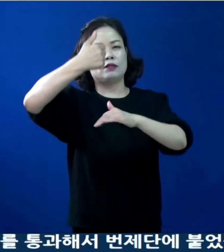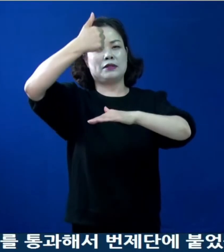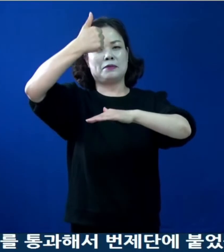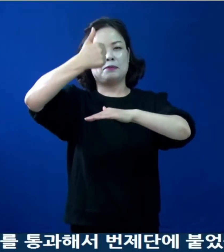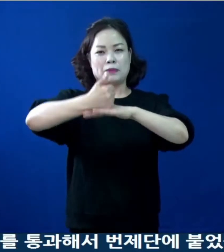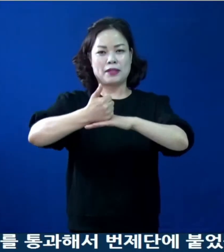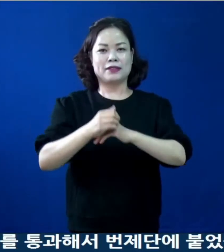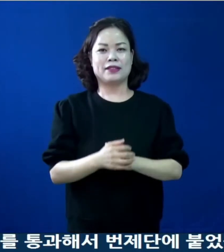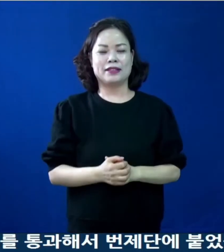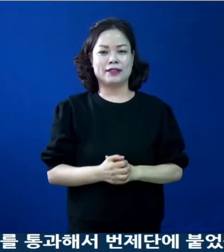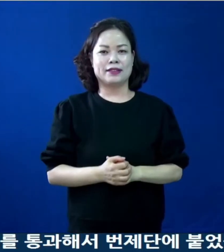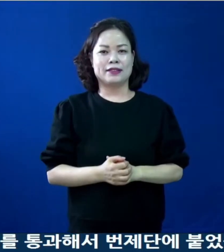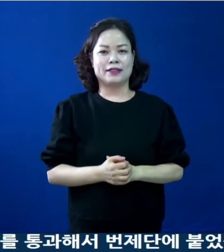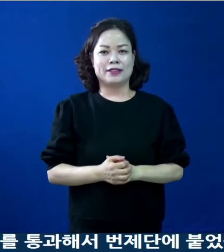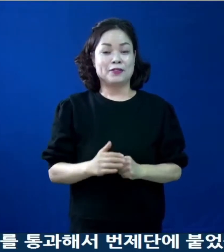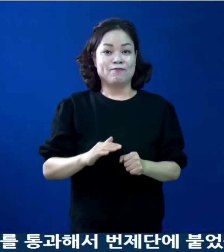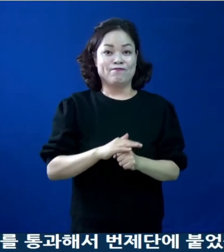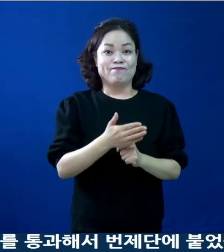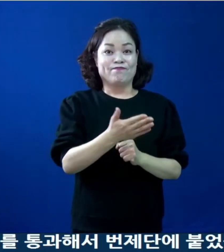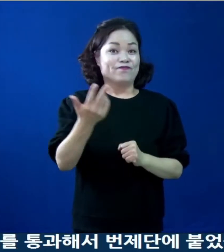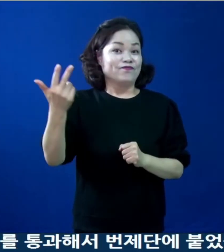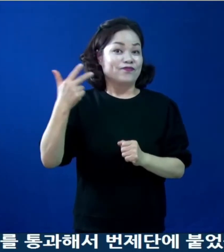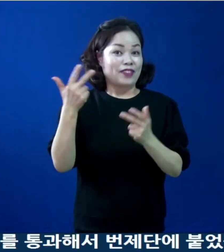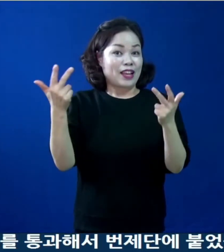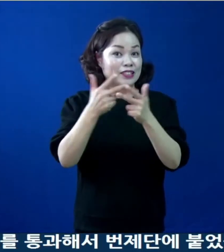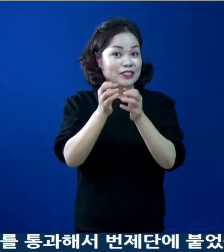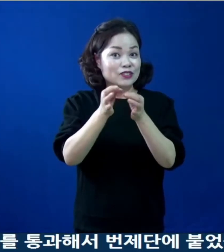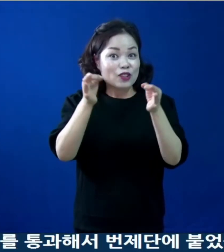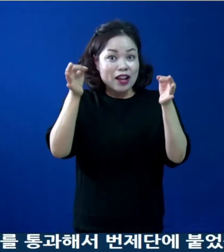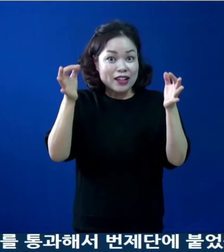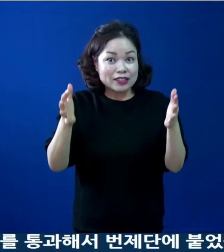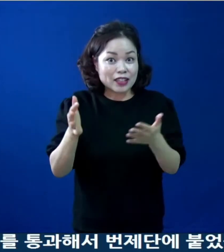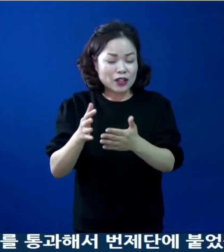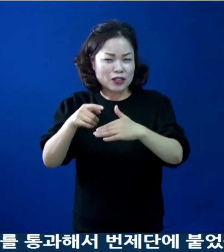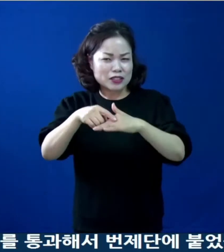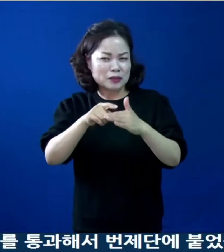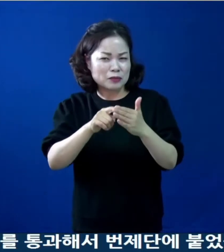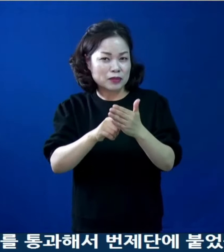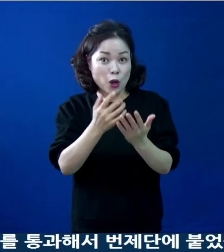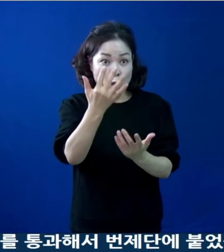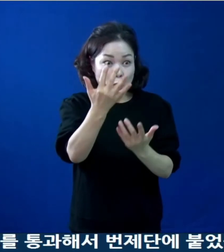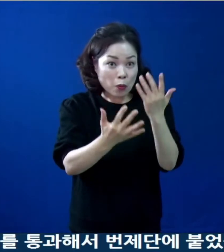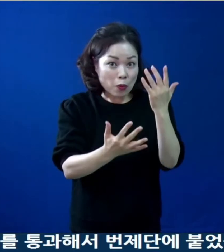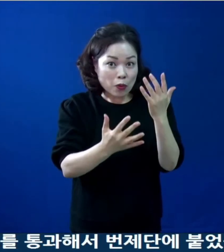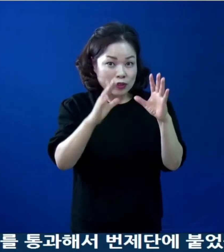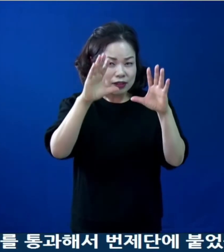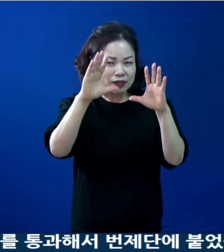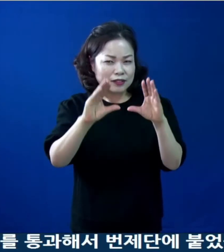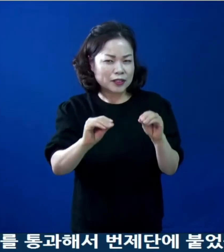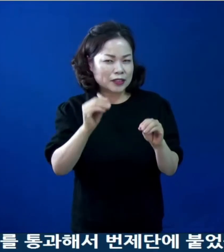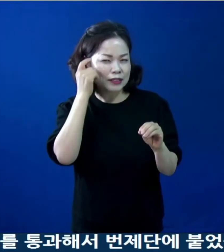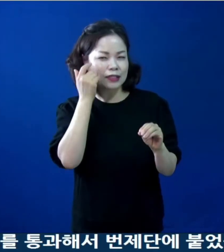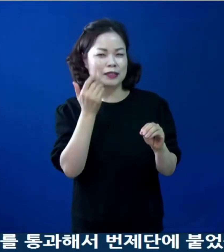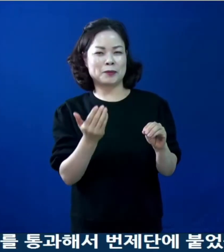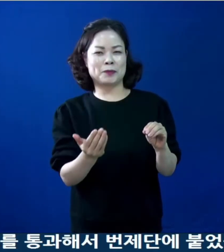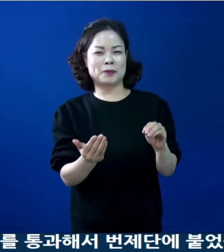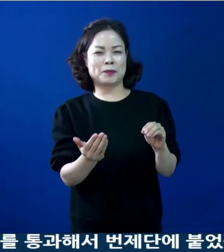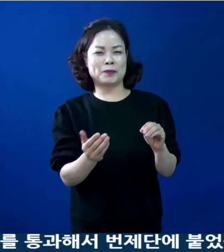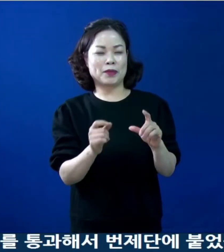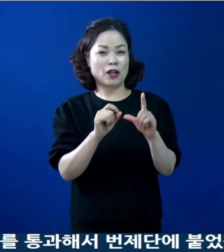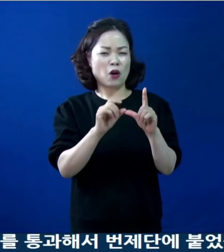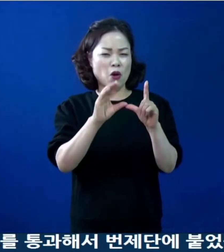마지막이었습니다. 사랑하는 여러분, 지난 한 주간 동안 여러분 심령의 그 불을 혹 꺼뜨리시진 않았나요?